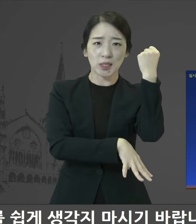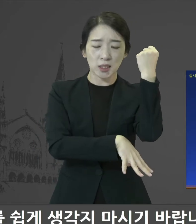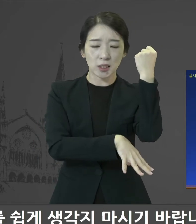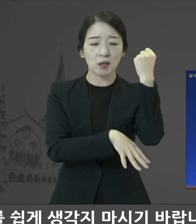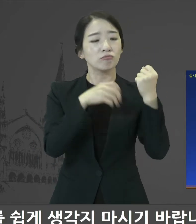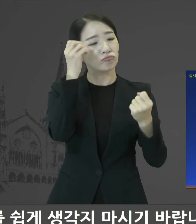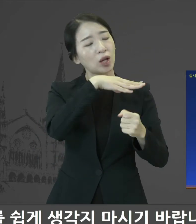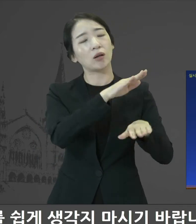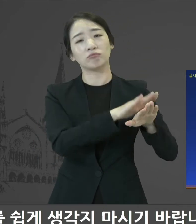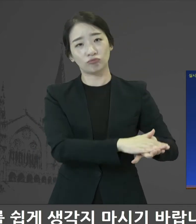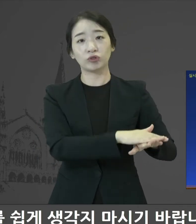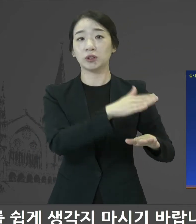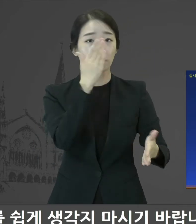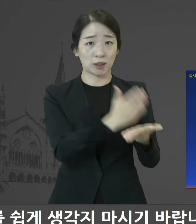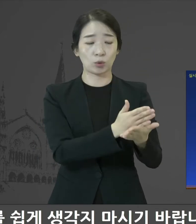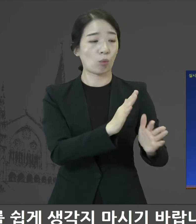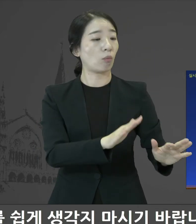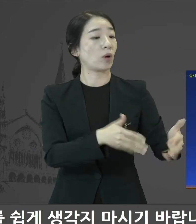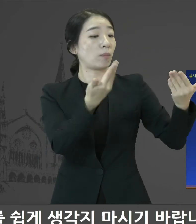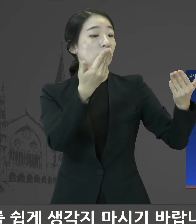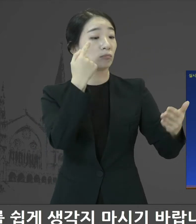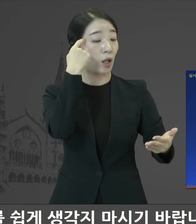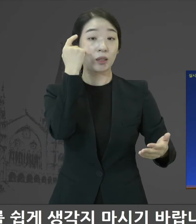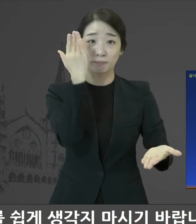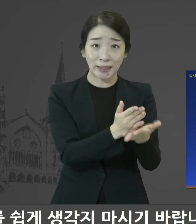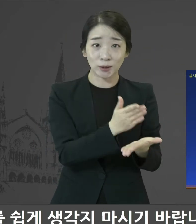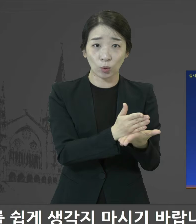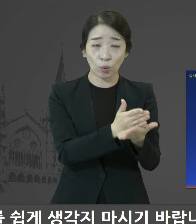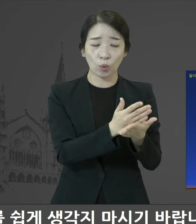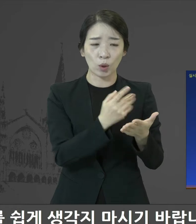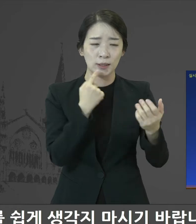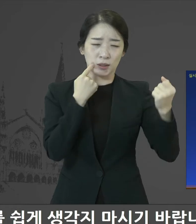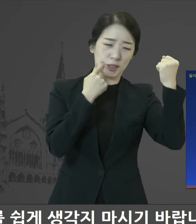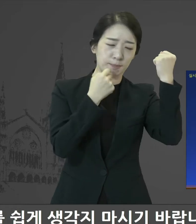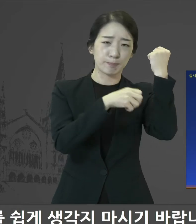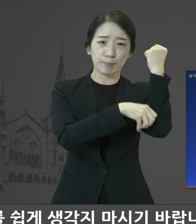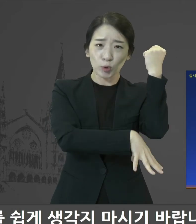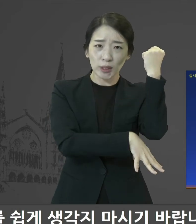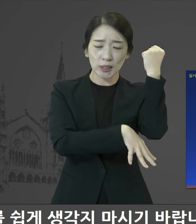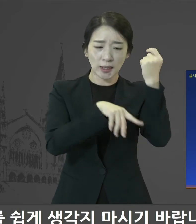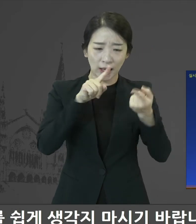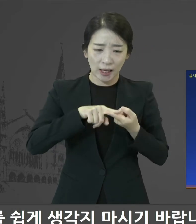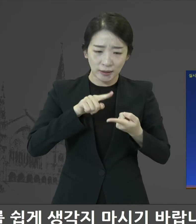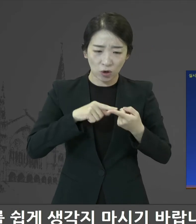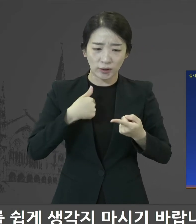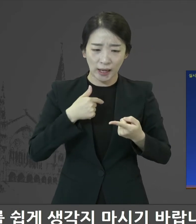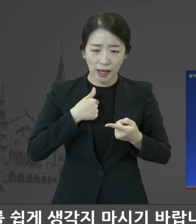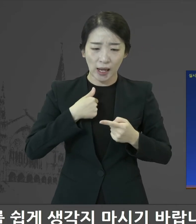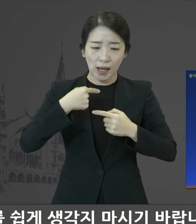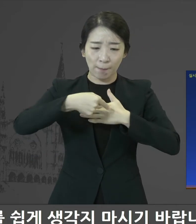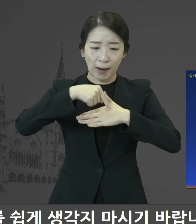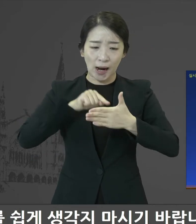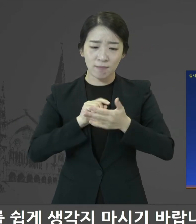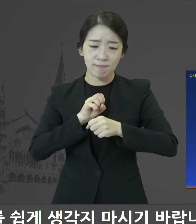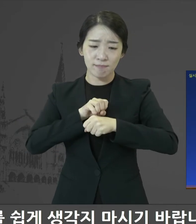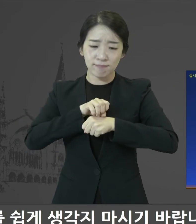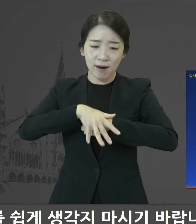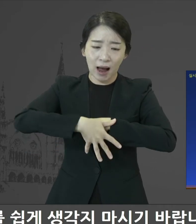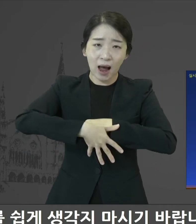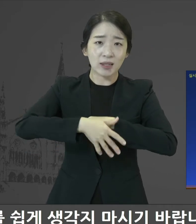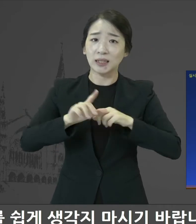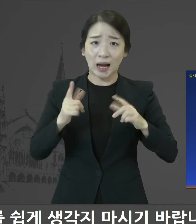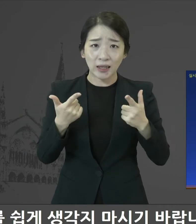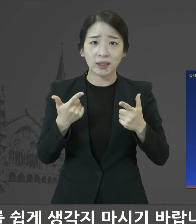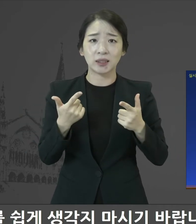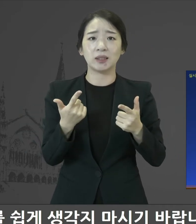바랍니다. 쓴뿌리를 가볍게 여기지 마시기 바랍니다. 쓴뿌리가 내 안에서 많은 활동을 하지 않을 수 있도록